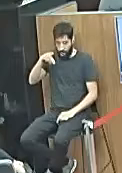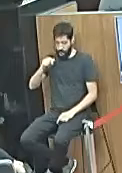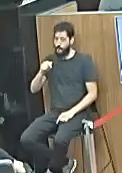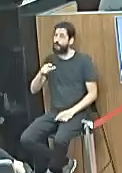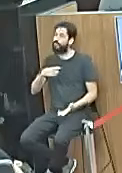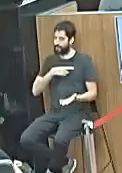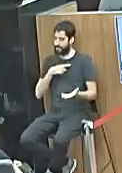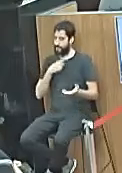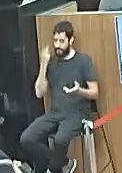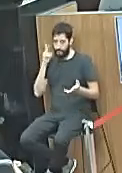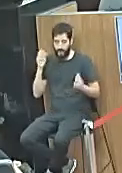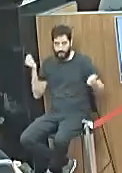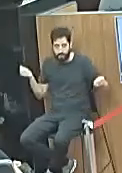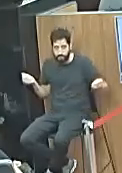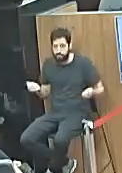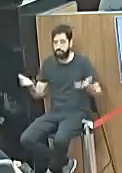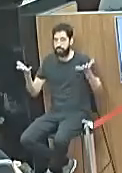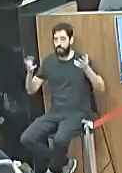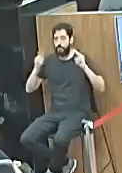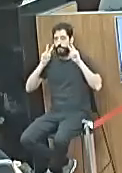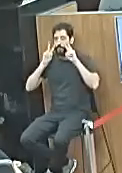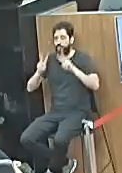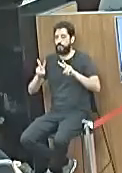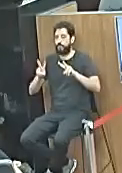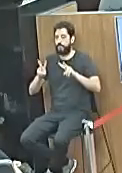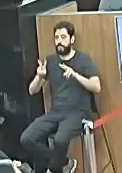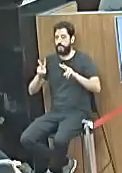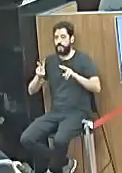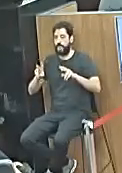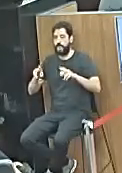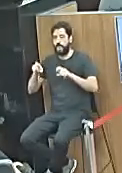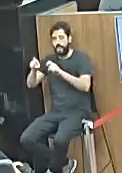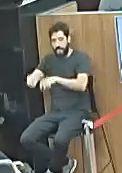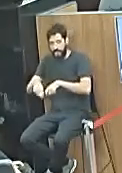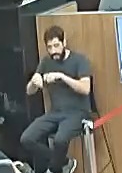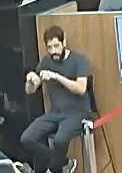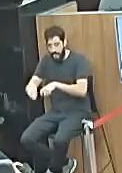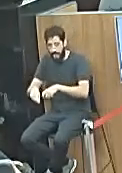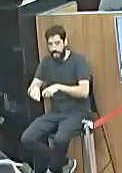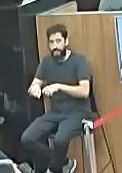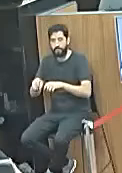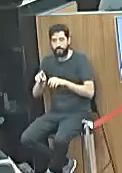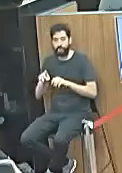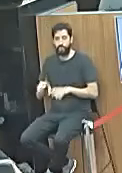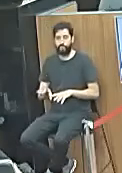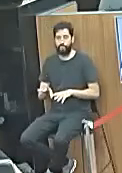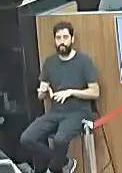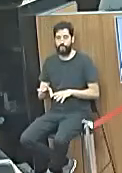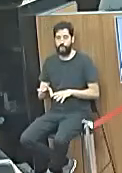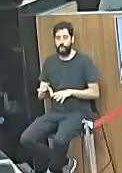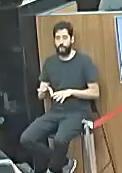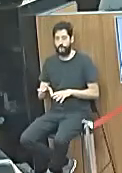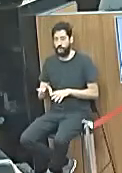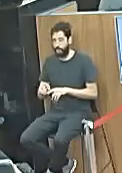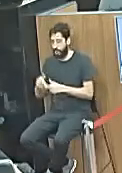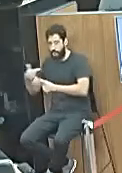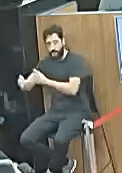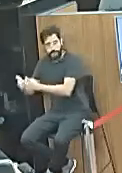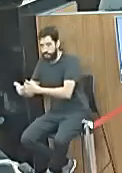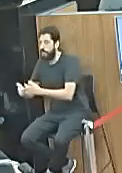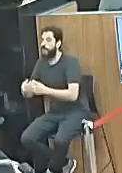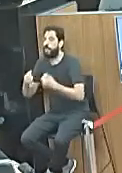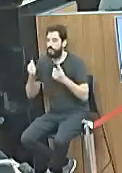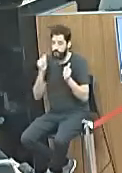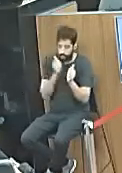e para mostrar que o campo não é campeão sem produção é campeão também esporte lazer e cultura